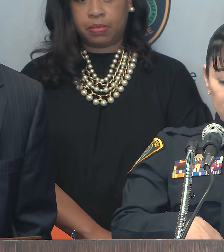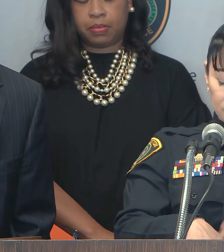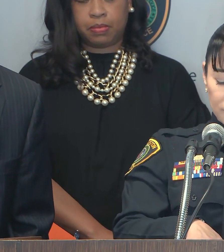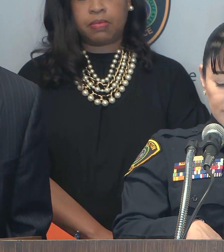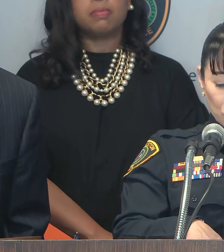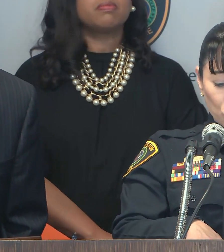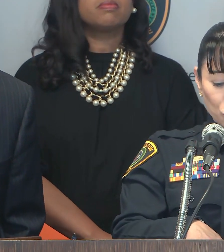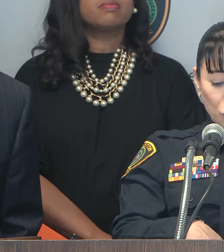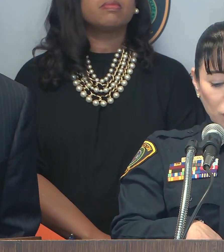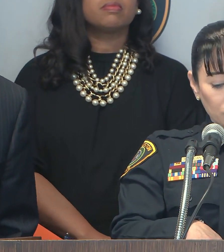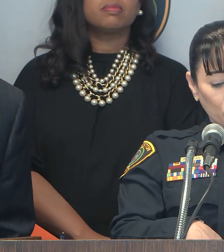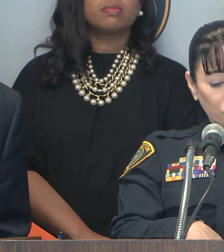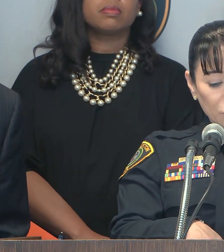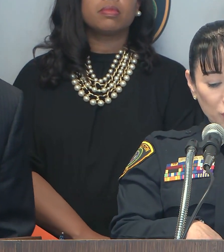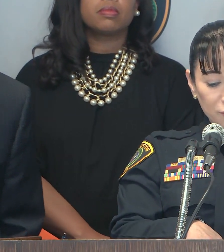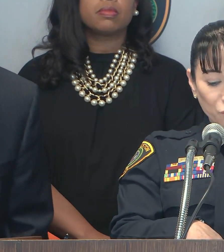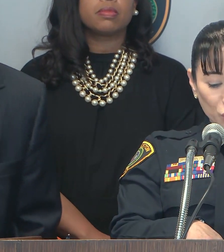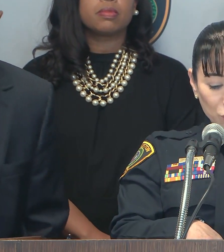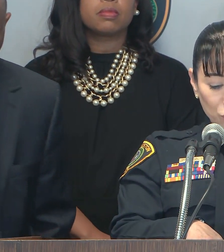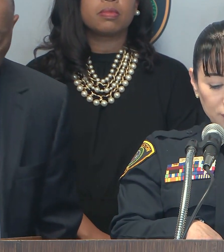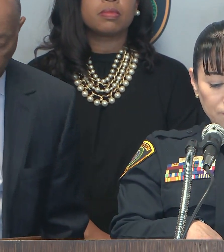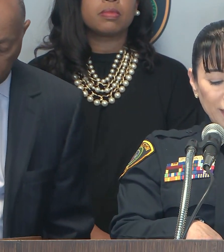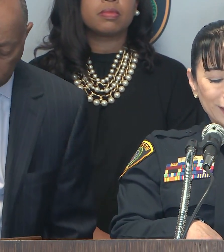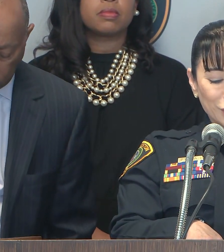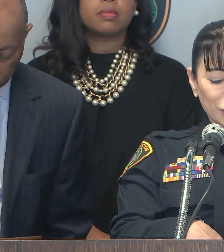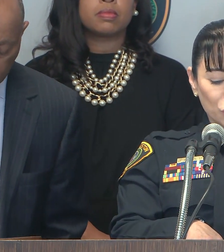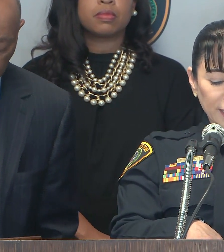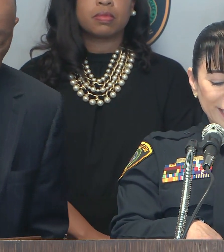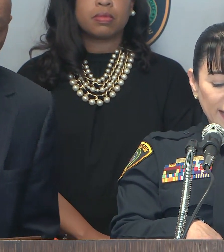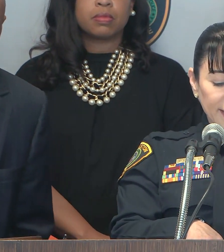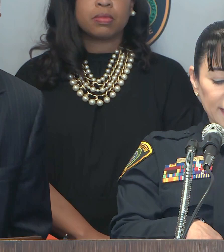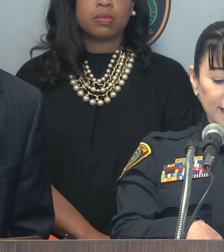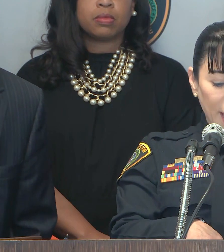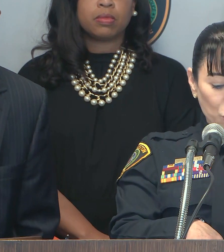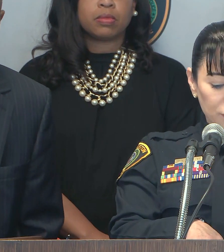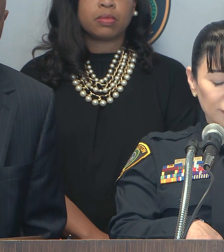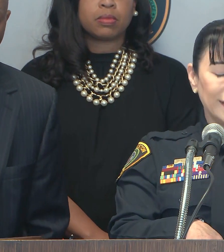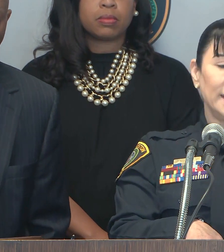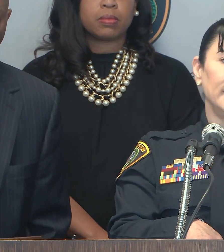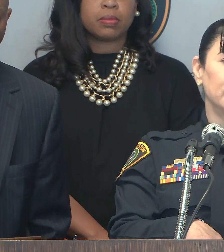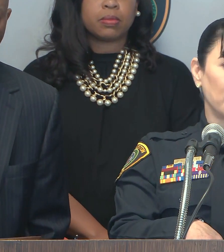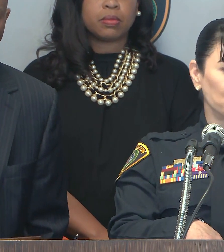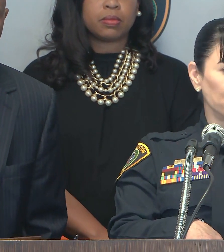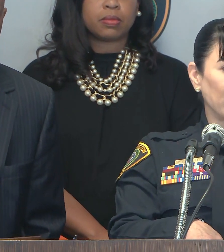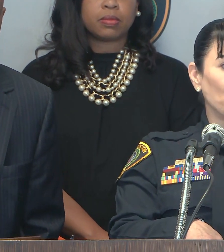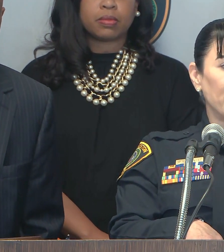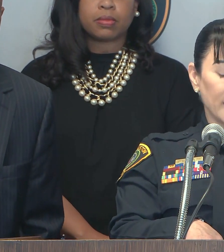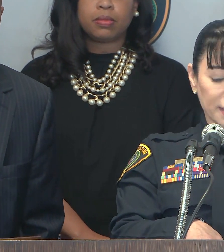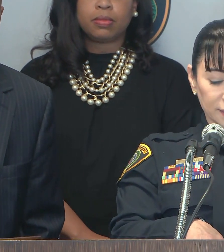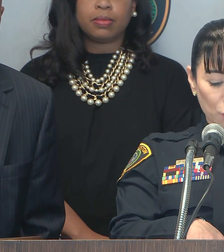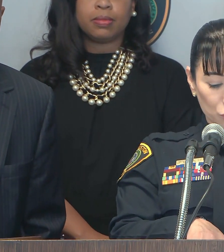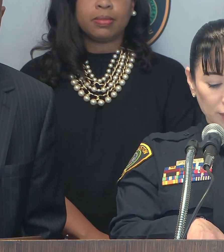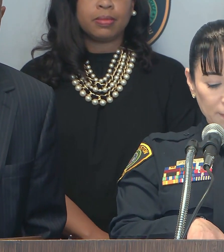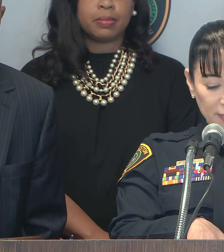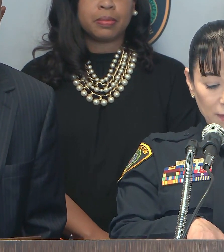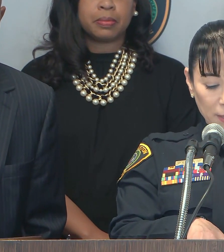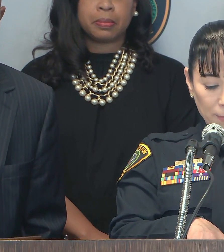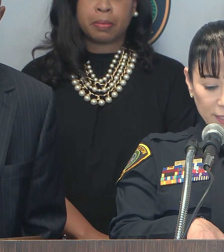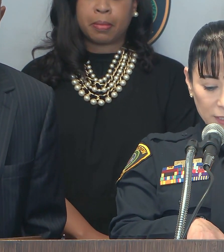estamos siguiendo los ofensores violentos, los que ya tienen cargos, y estamos buscando para